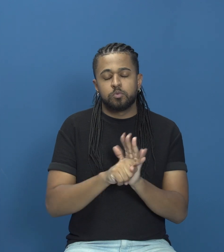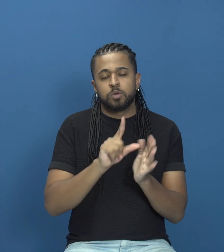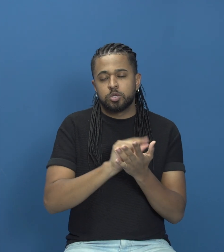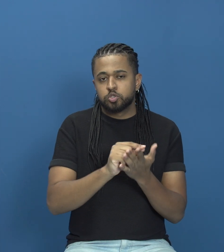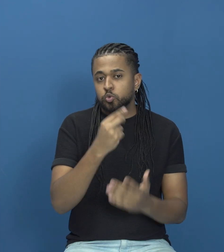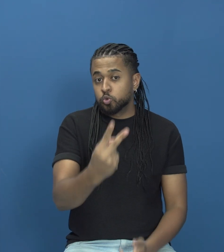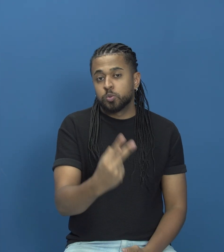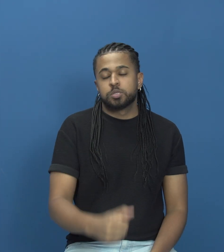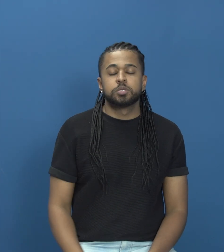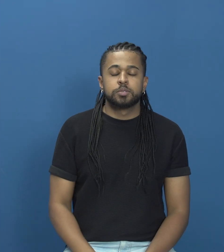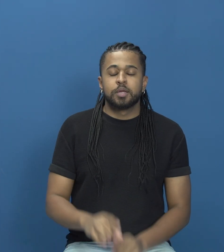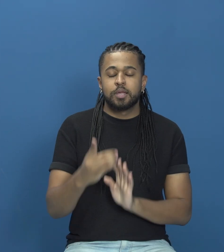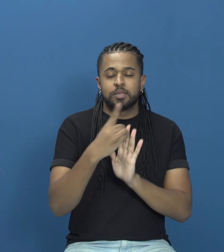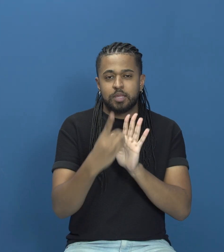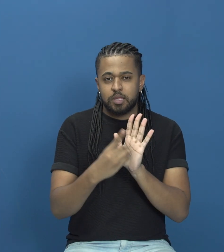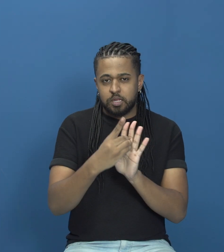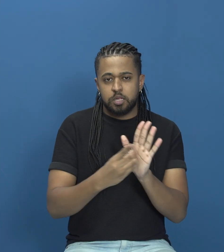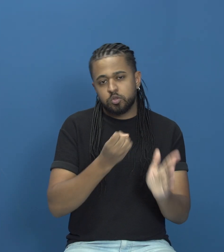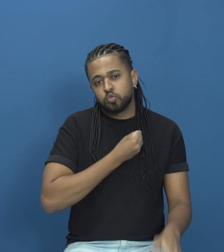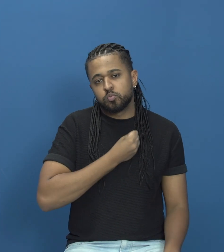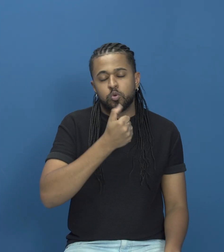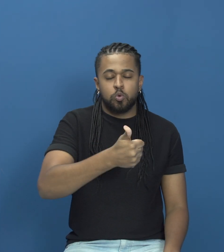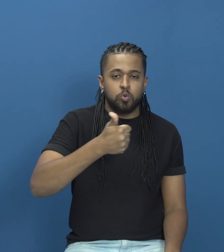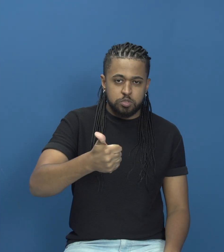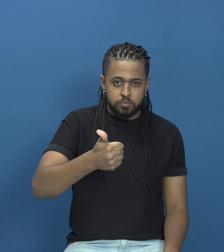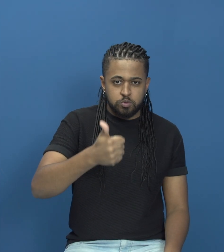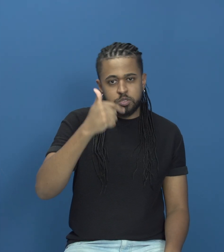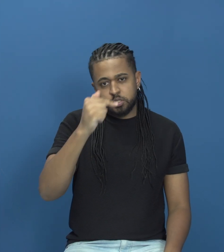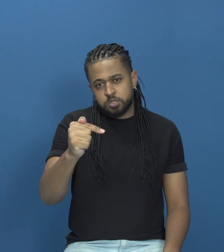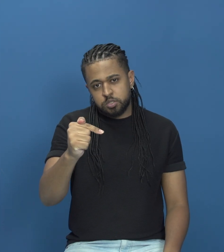artigo 2 do Decreto número